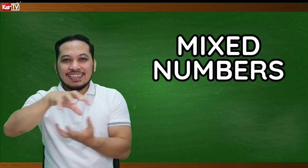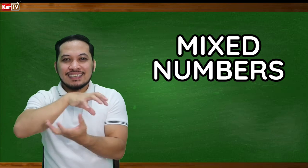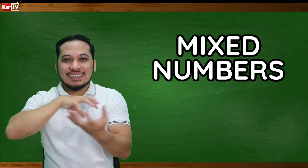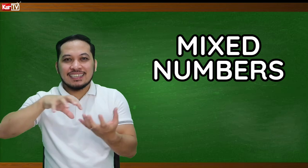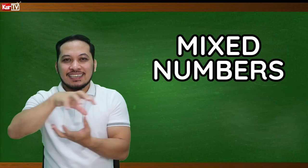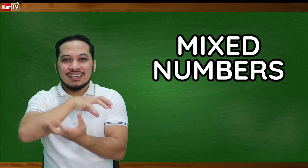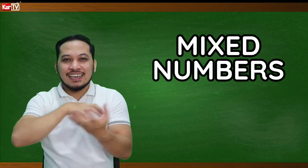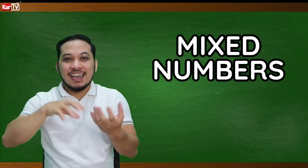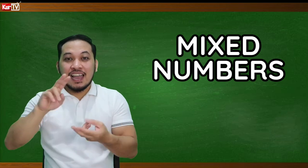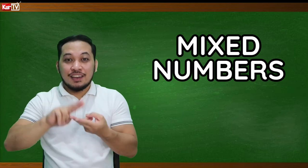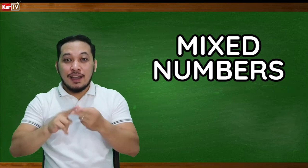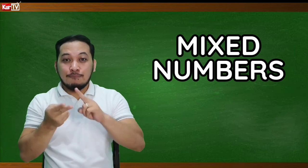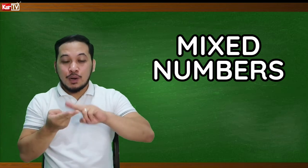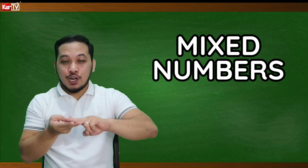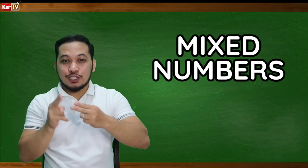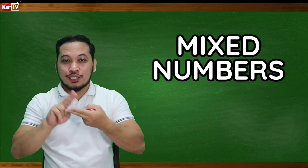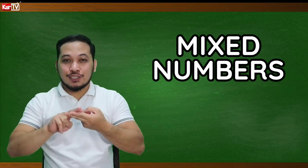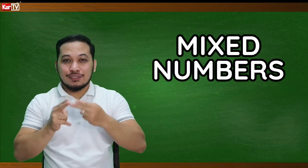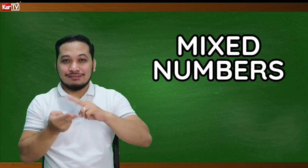Mixed numbers.